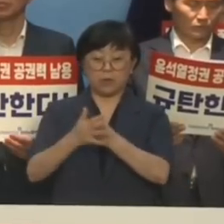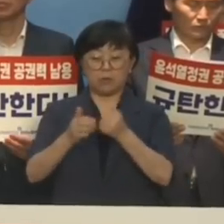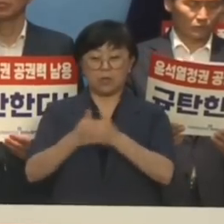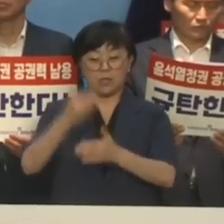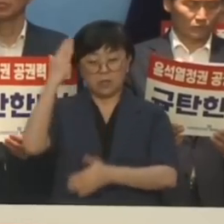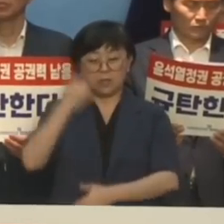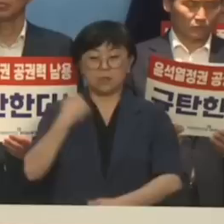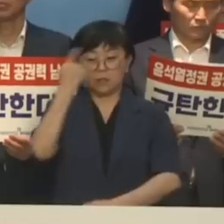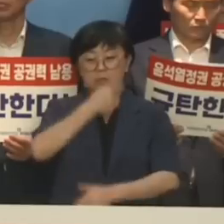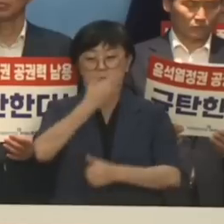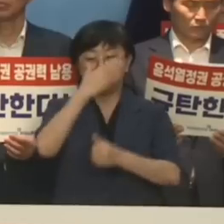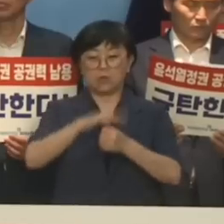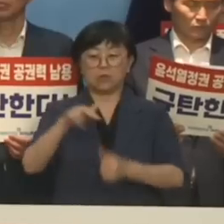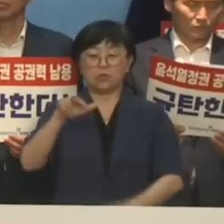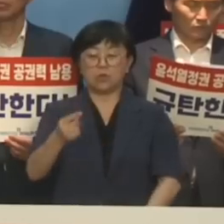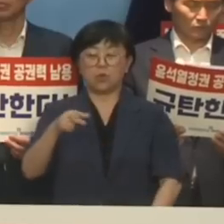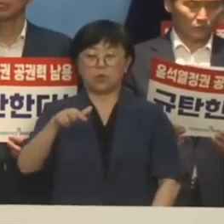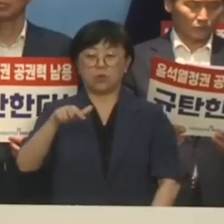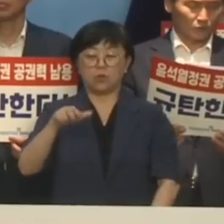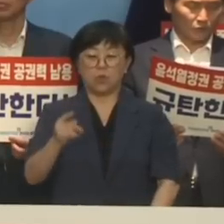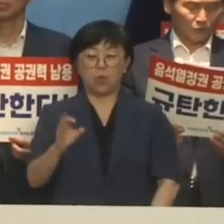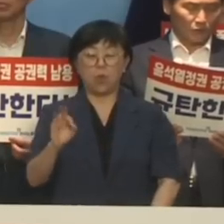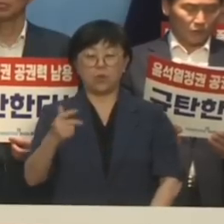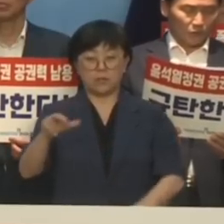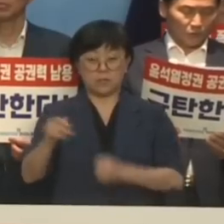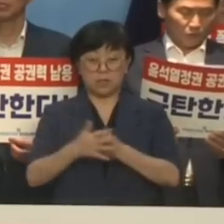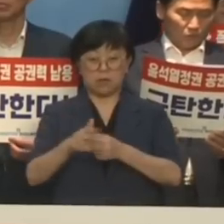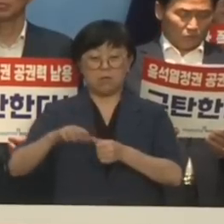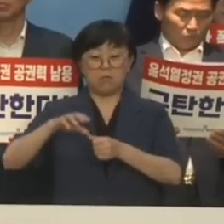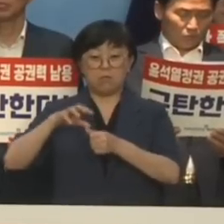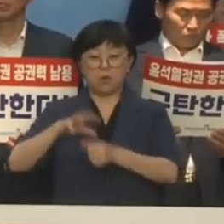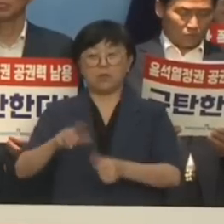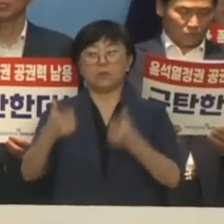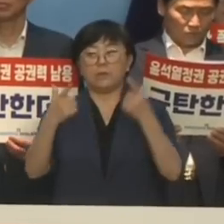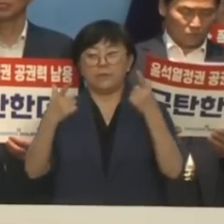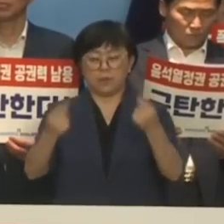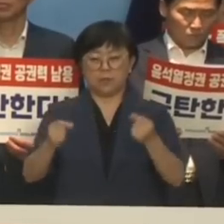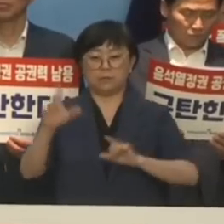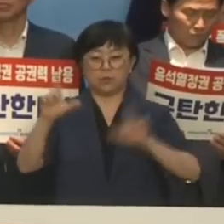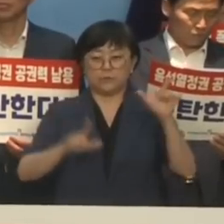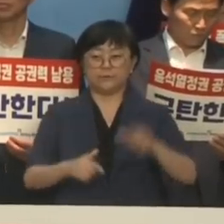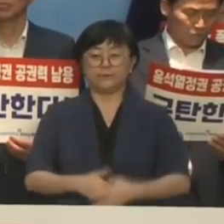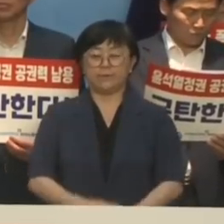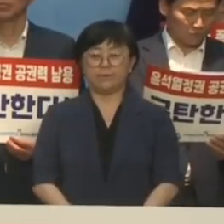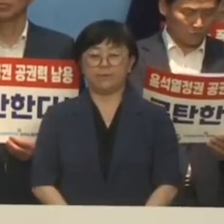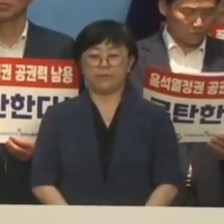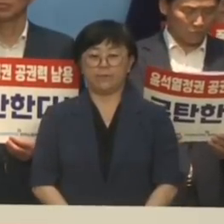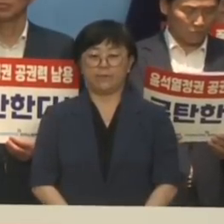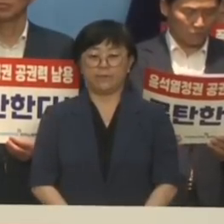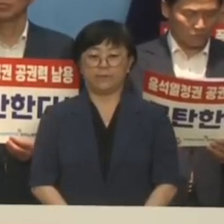흑인 청년 고 조지 플로이드를 진압하던 장면과 같다.